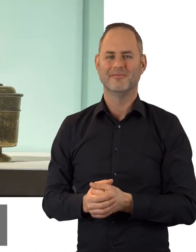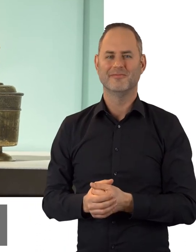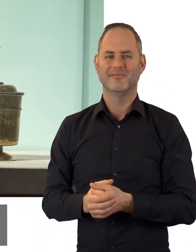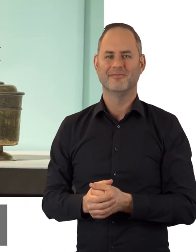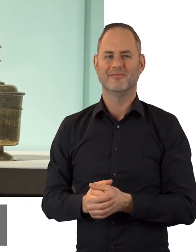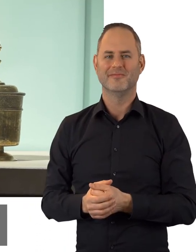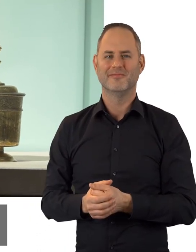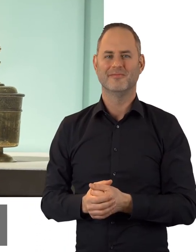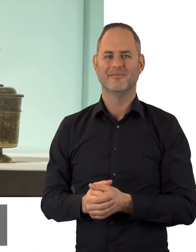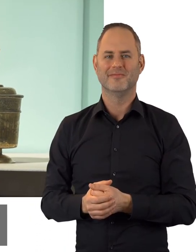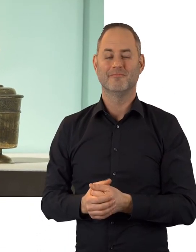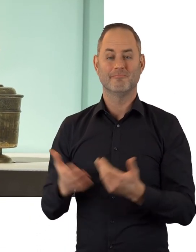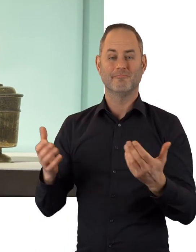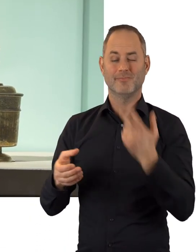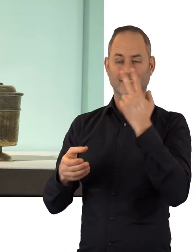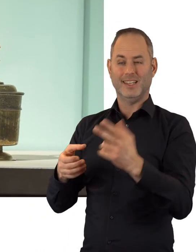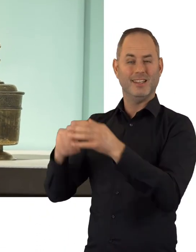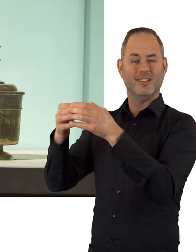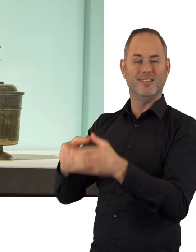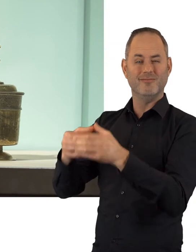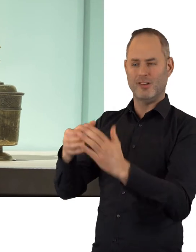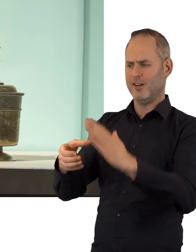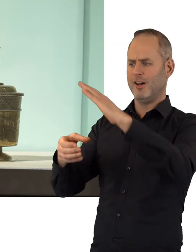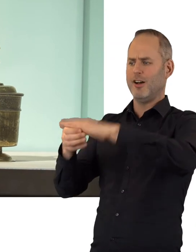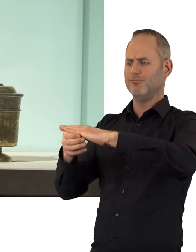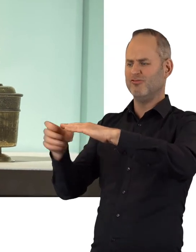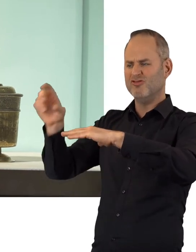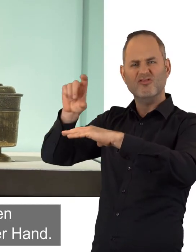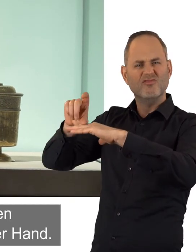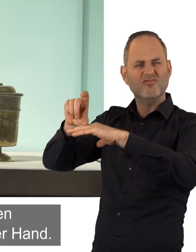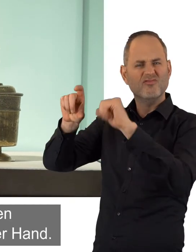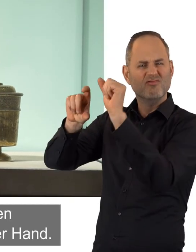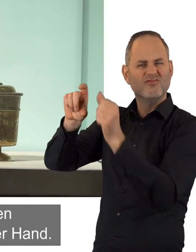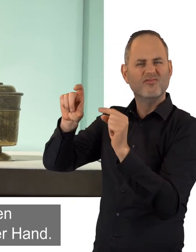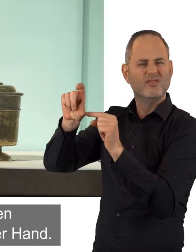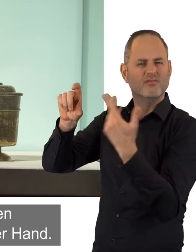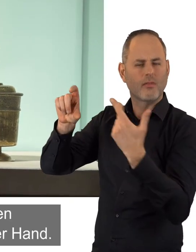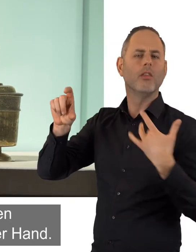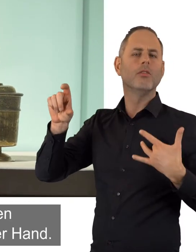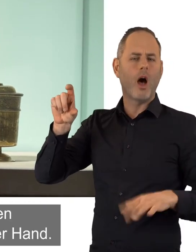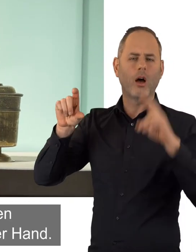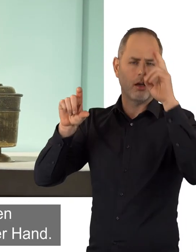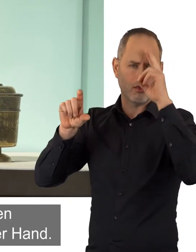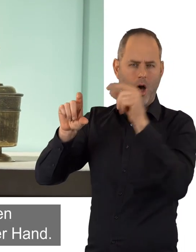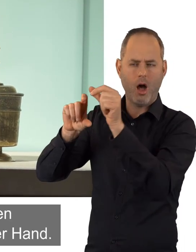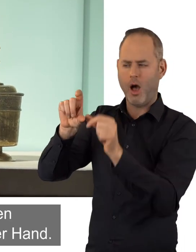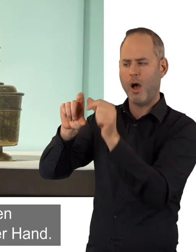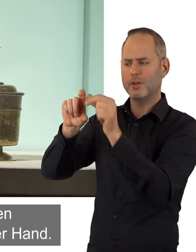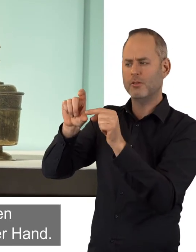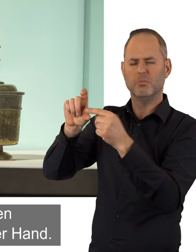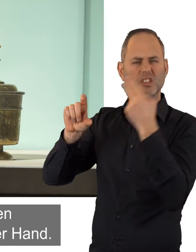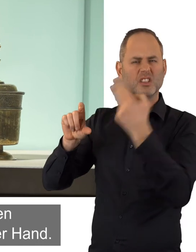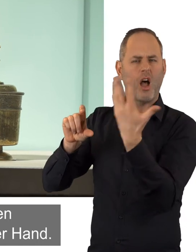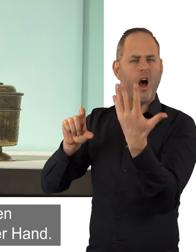Trunk anbietet. Die Statuette auf der Deckeloberseite zeigt einen nackten Knaben mit einer